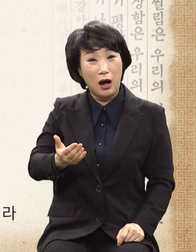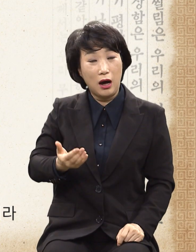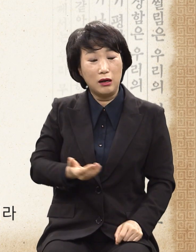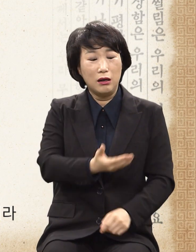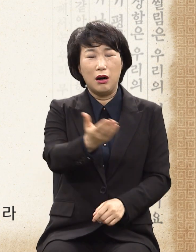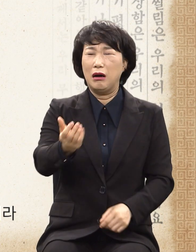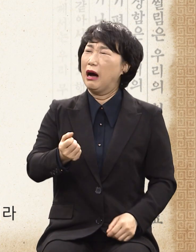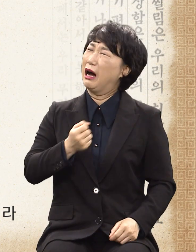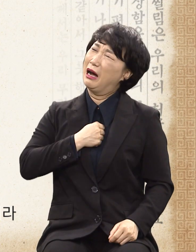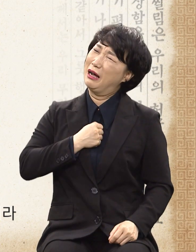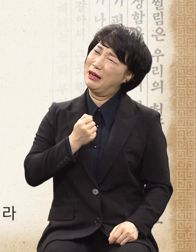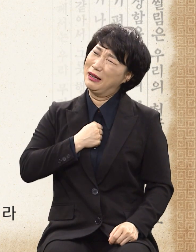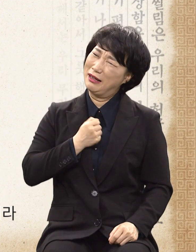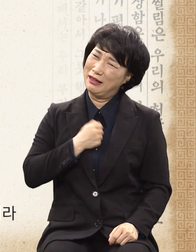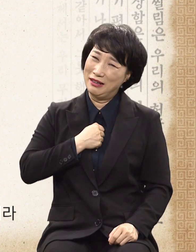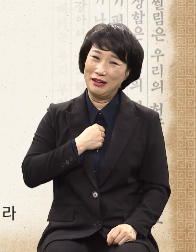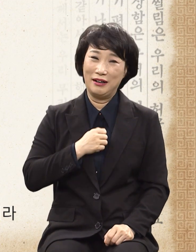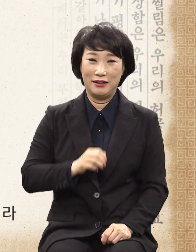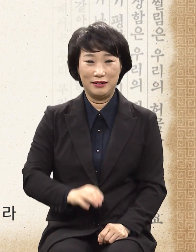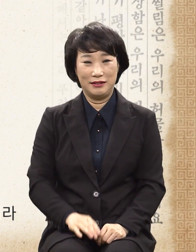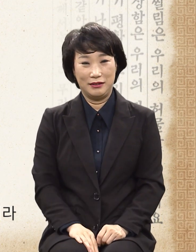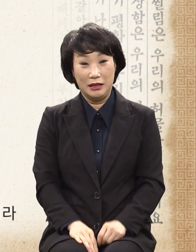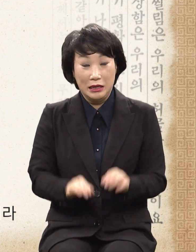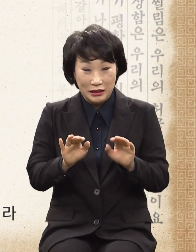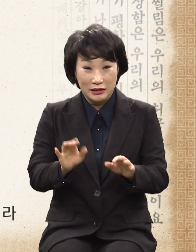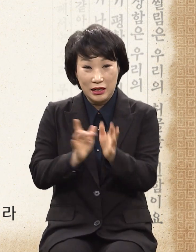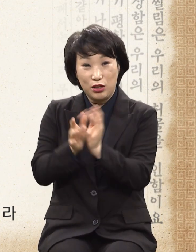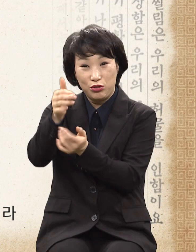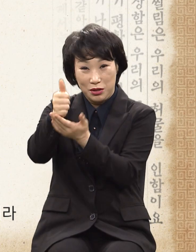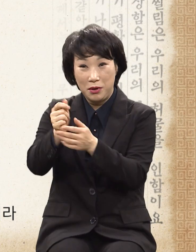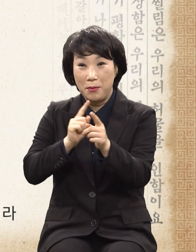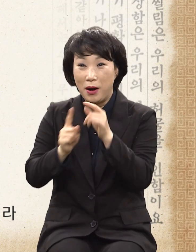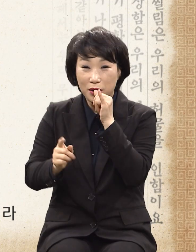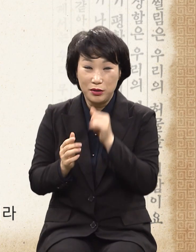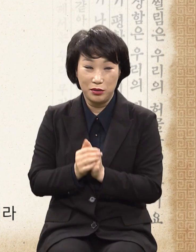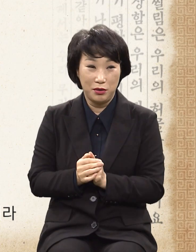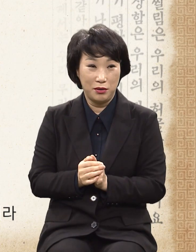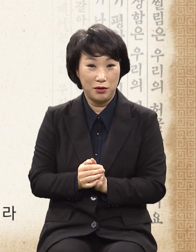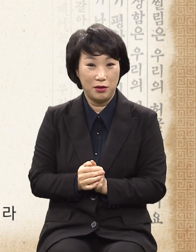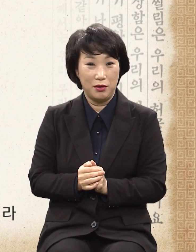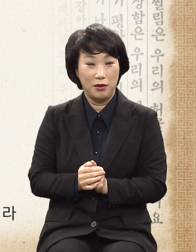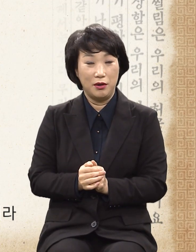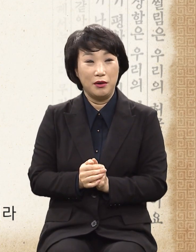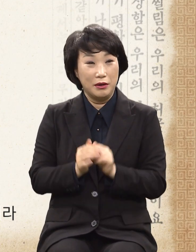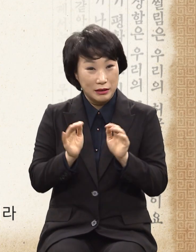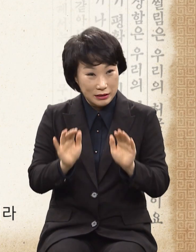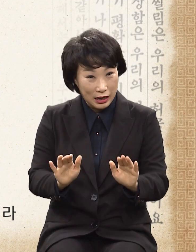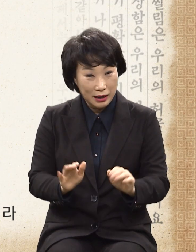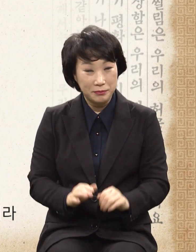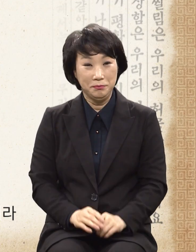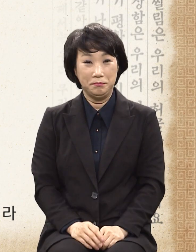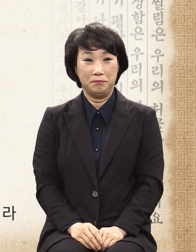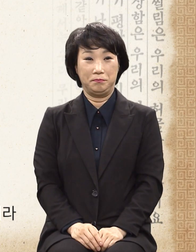이건 참으로 안타까운 일이죠. 근데 예수님께서 전혀